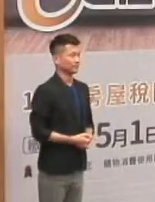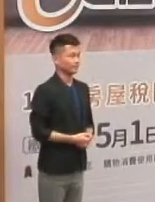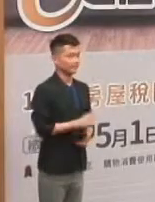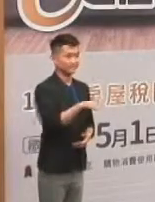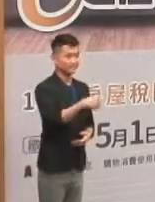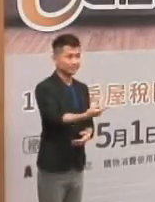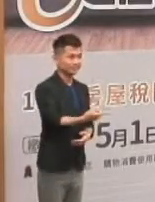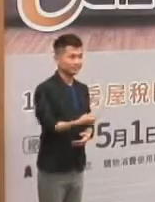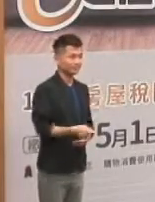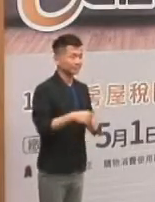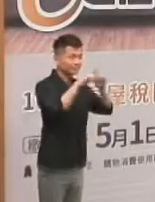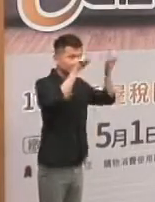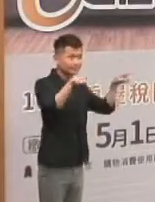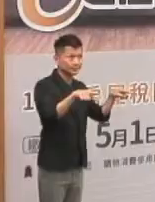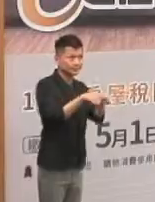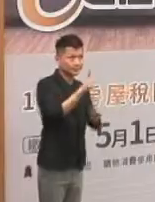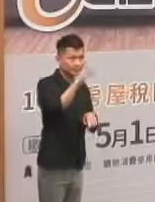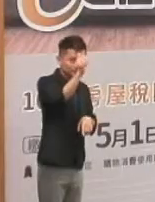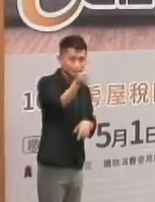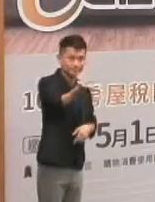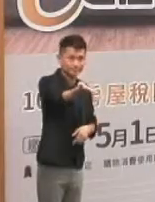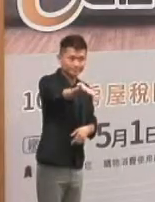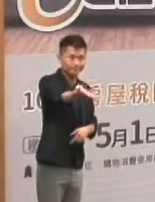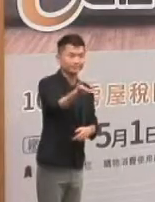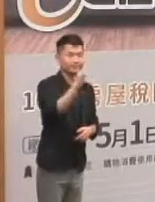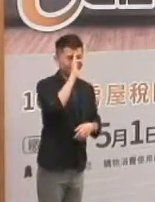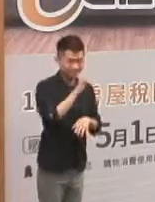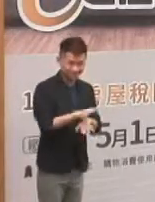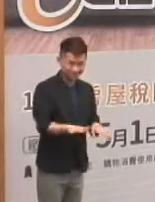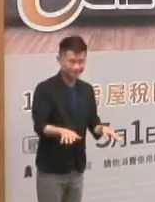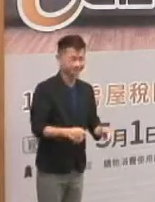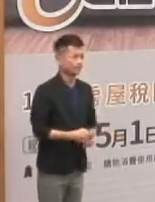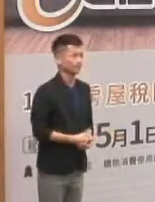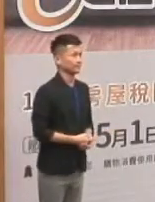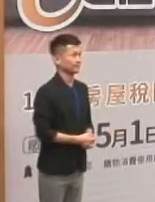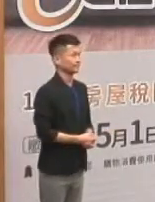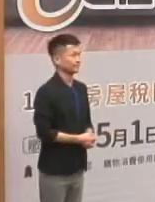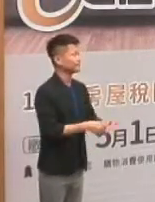接下来是江雅玲科长，科长晚安。